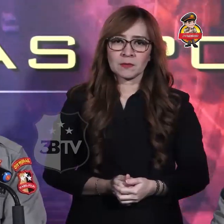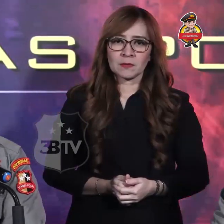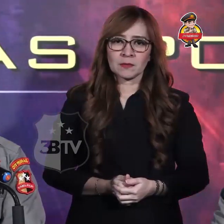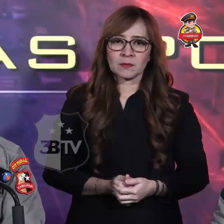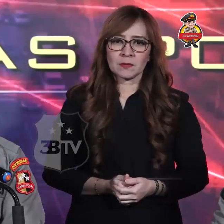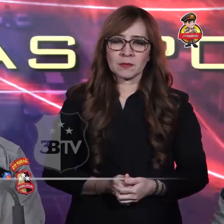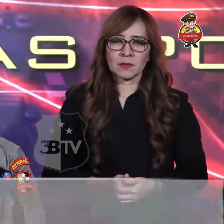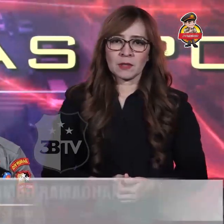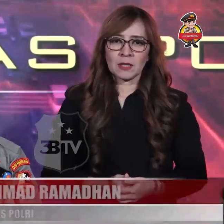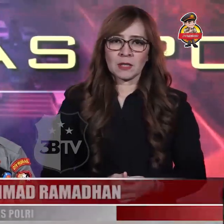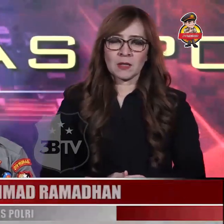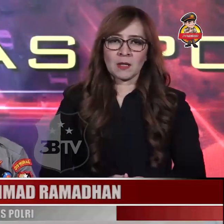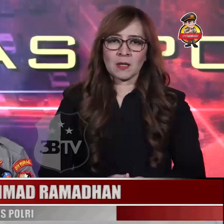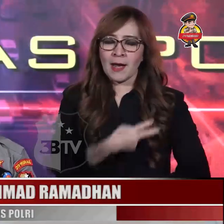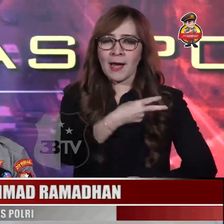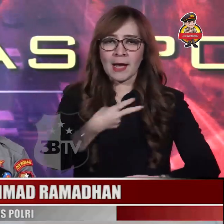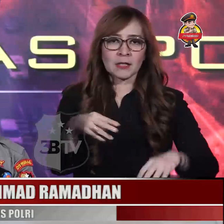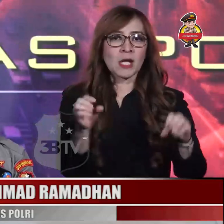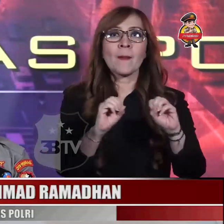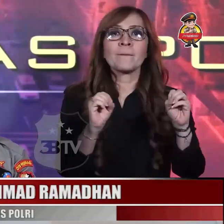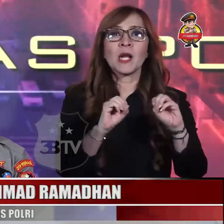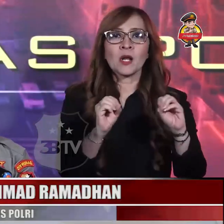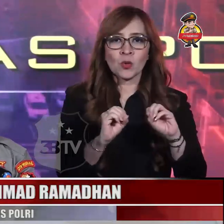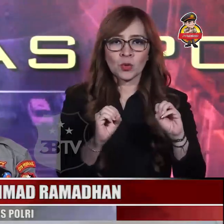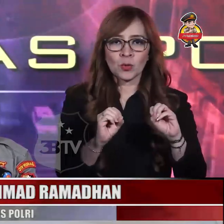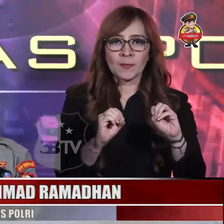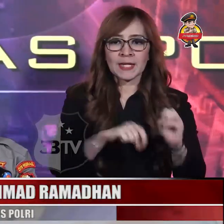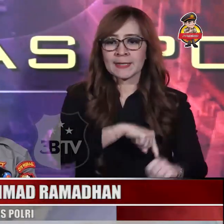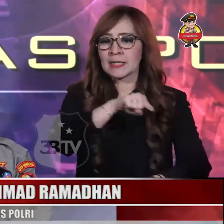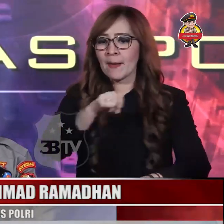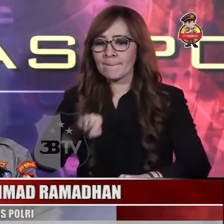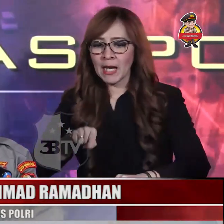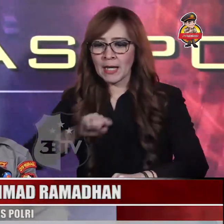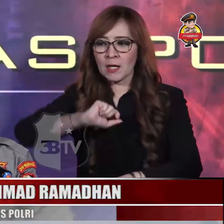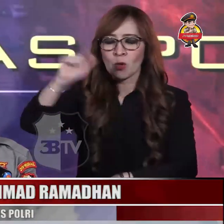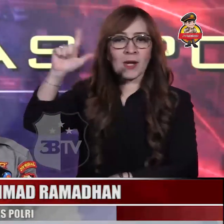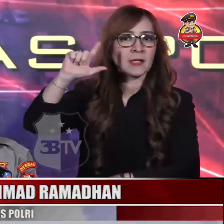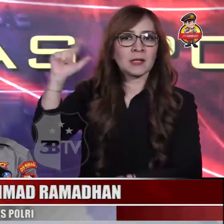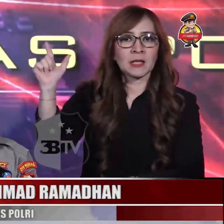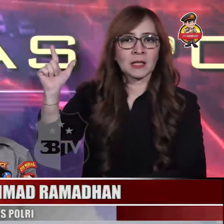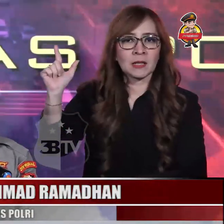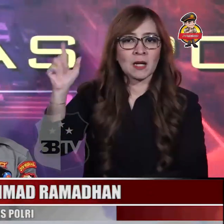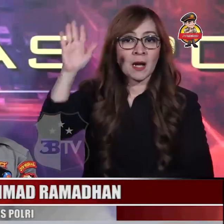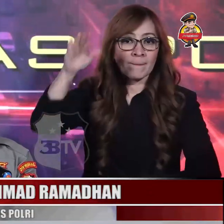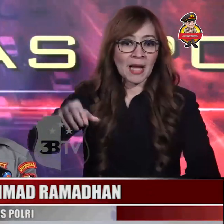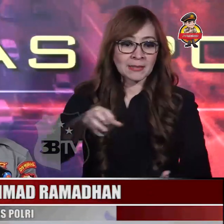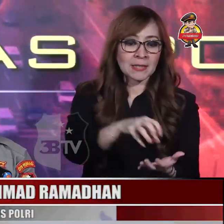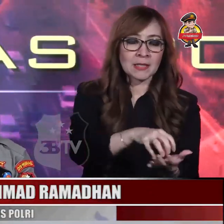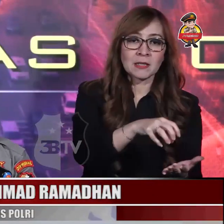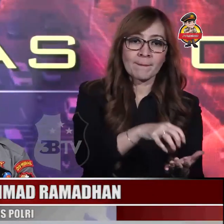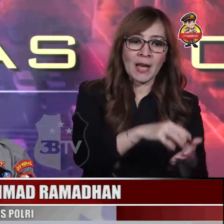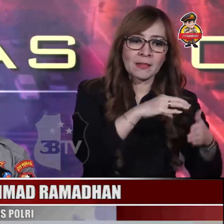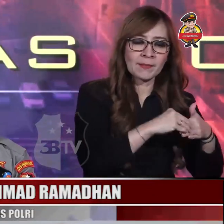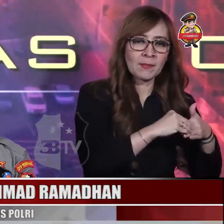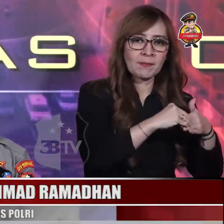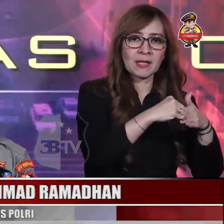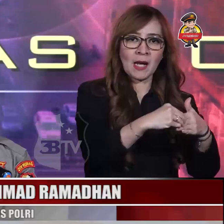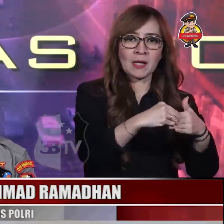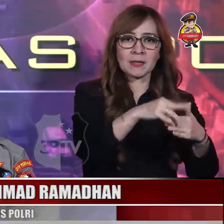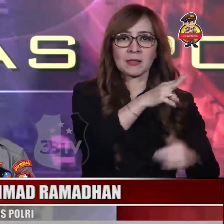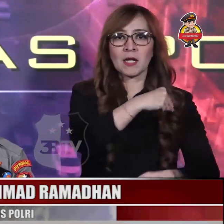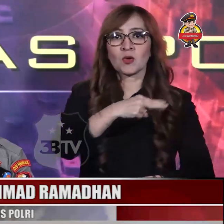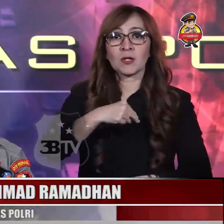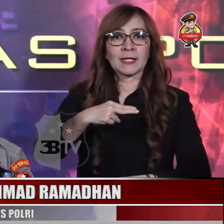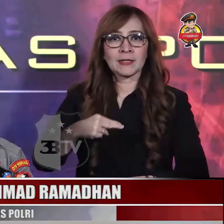pekerja migran ilegal ya, masih di masa penampungan. Kita lakukan penindakan penangkapan terhadap pelaku dan